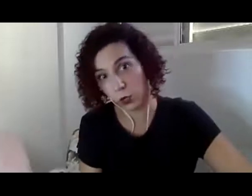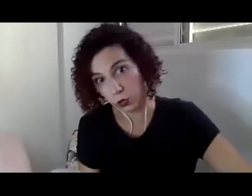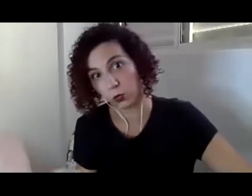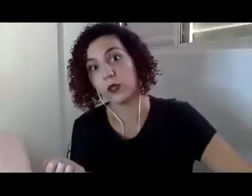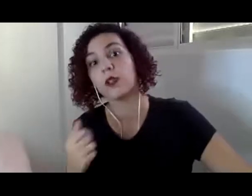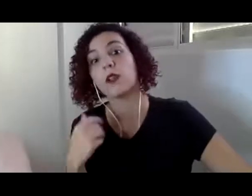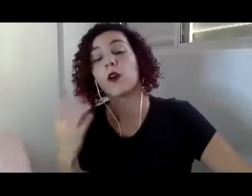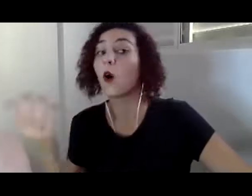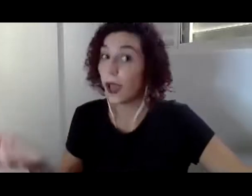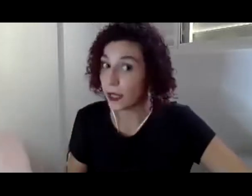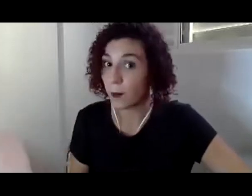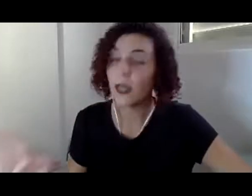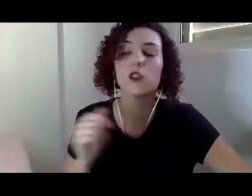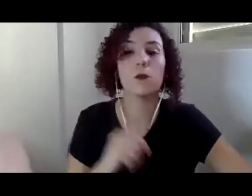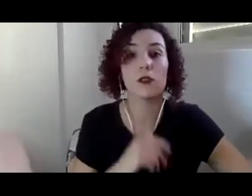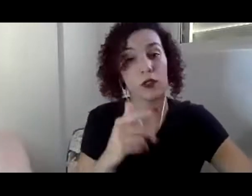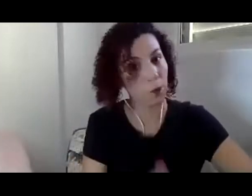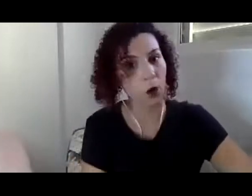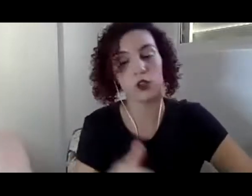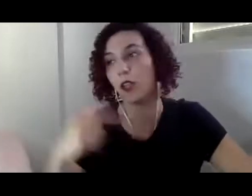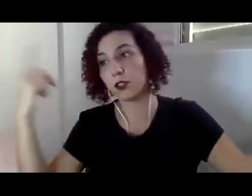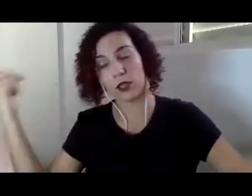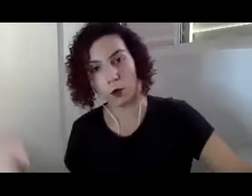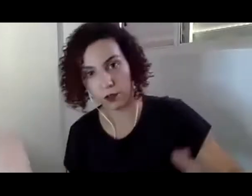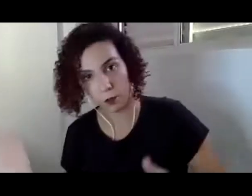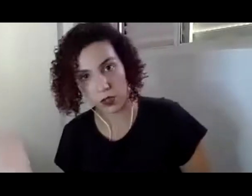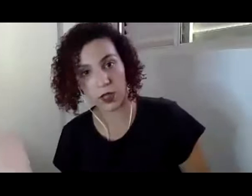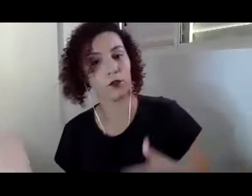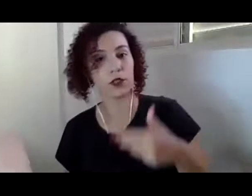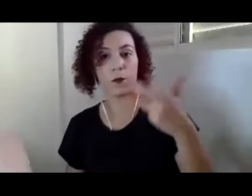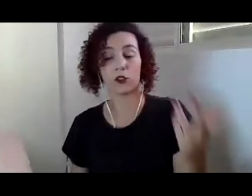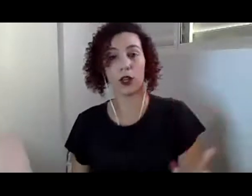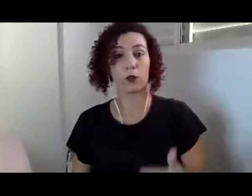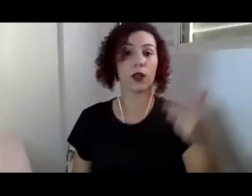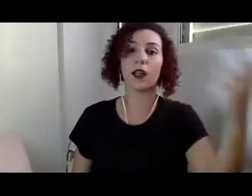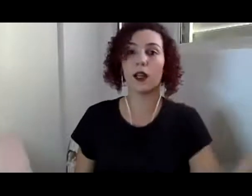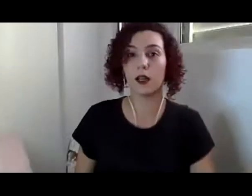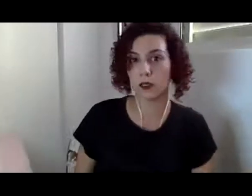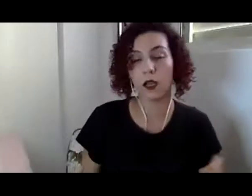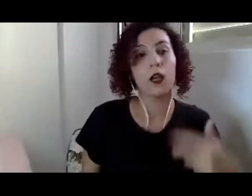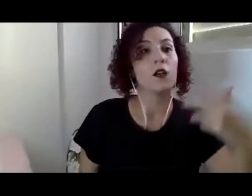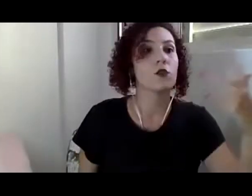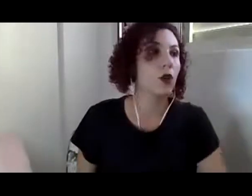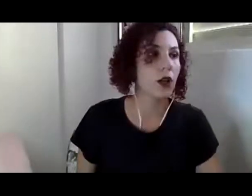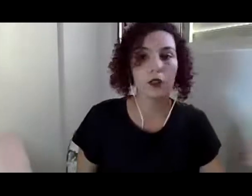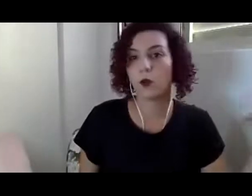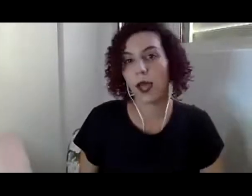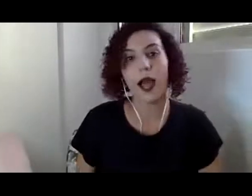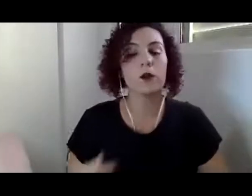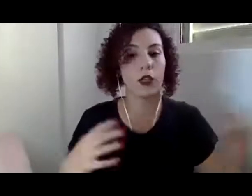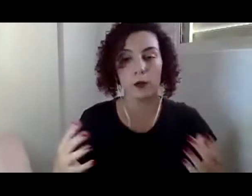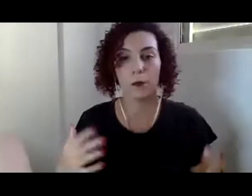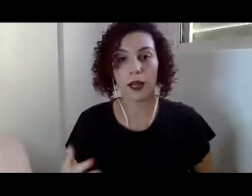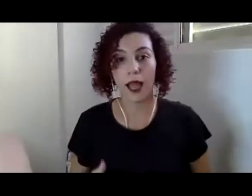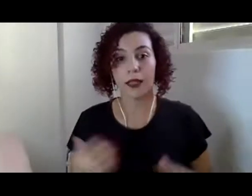não muito corretamente, mas você pode, aí você não ouvir a buzina, você pode estar com a sua criança chorando no